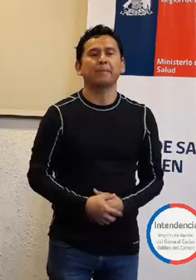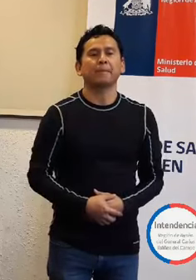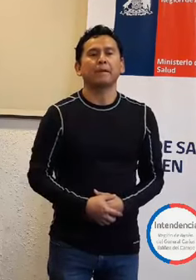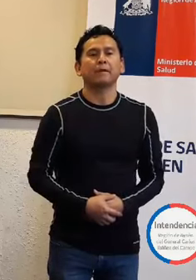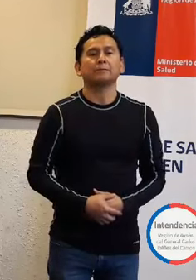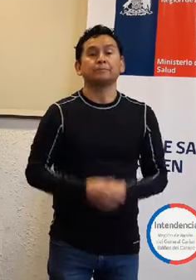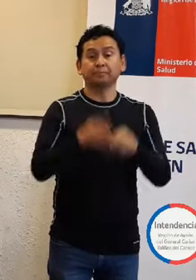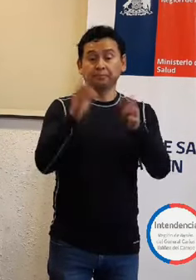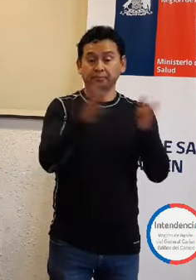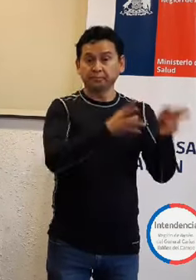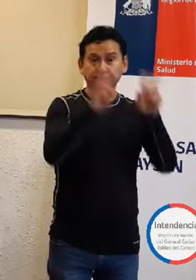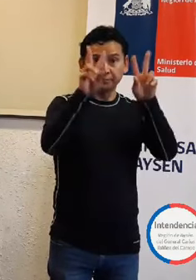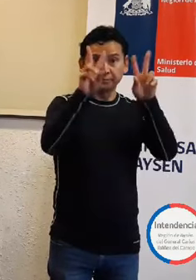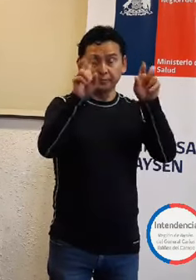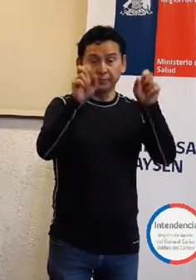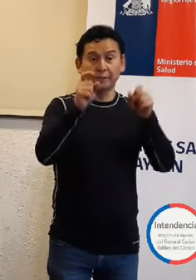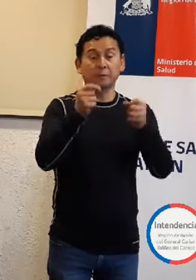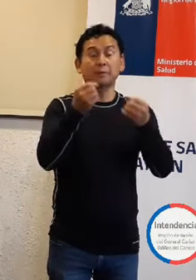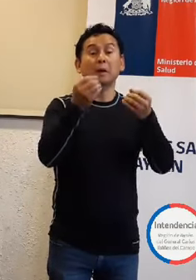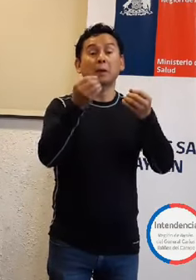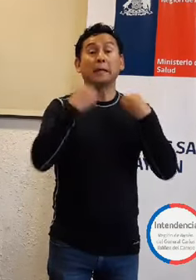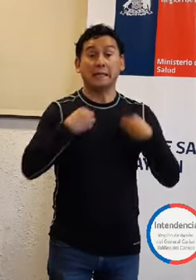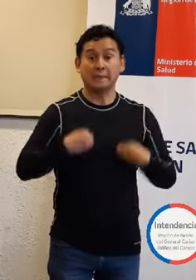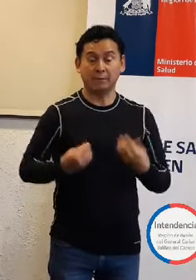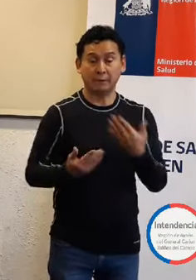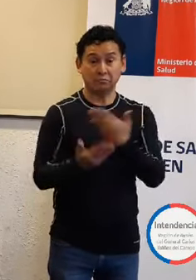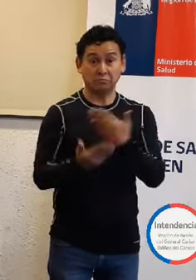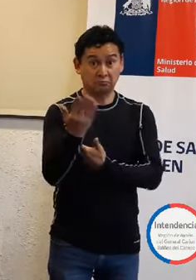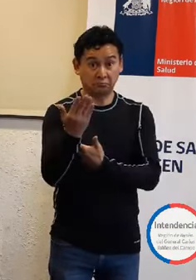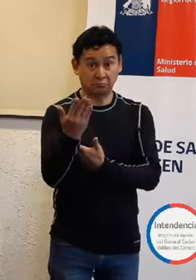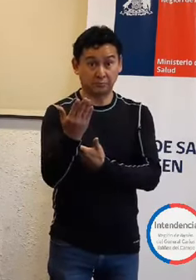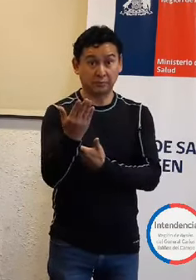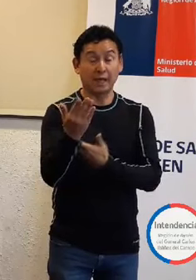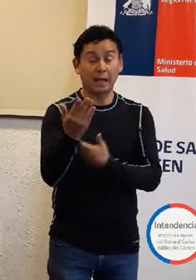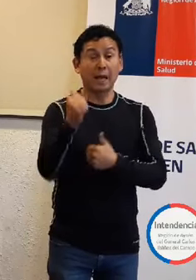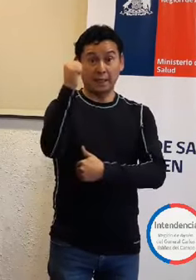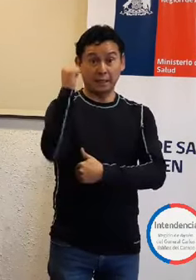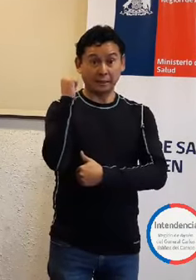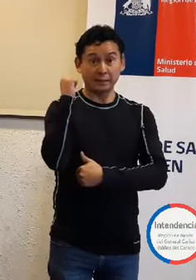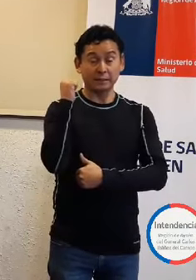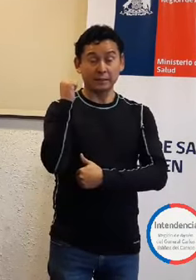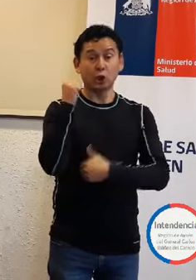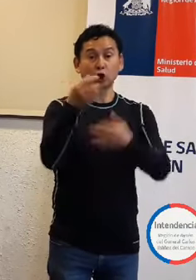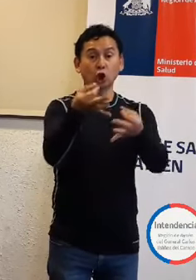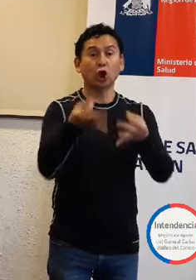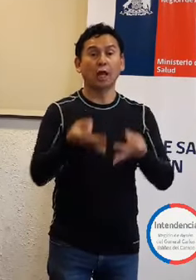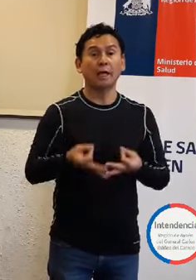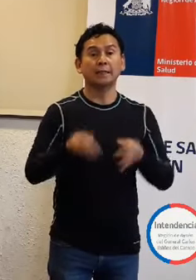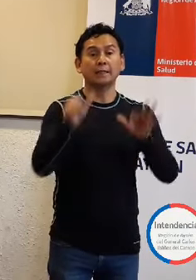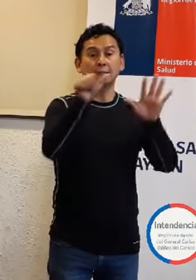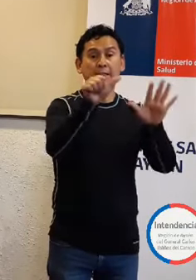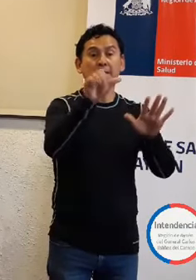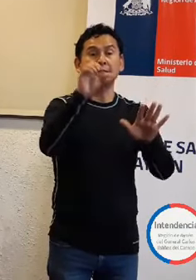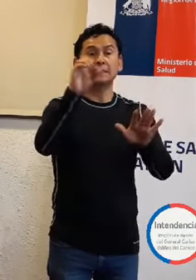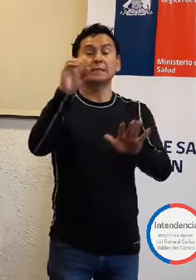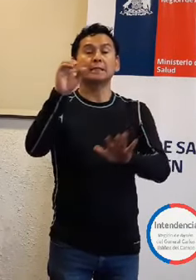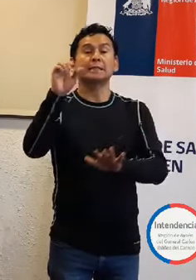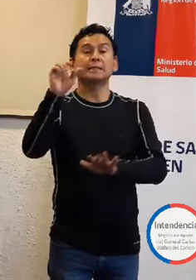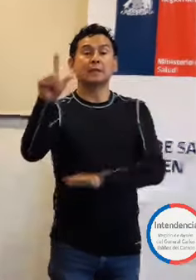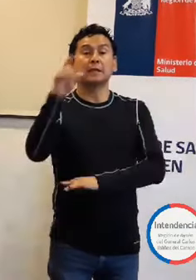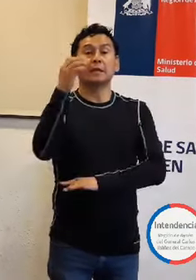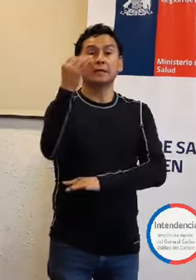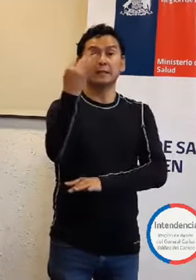Respecto de la estadística de las muestras, podemos informarles que al día de ayer se habían tomado un total de 673